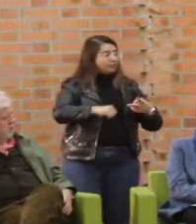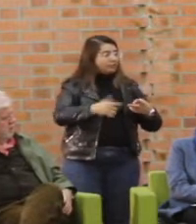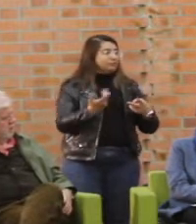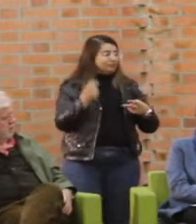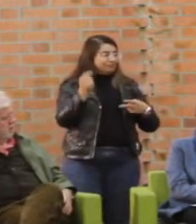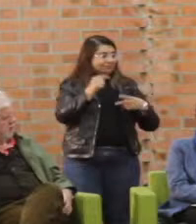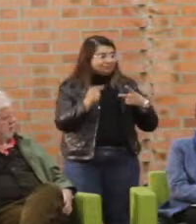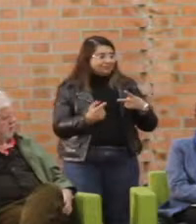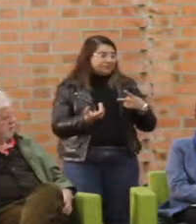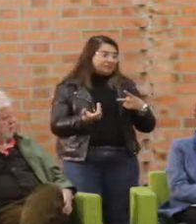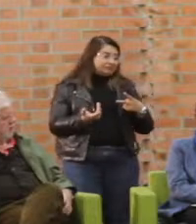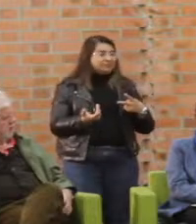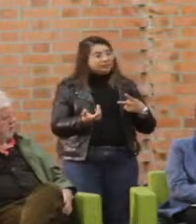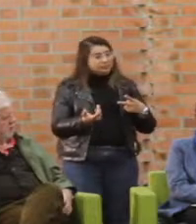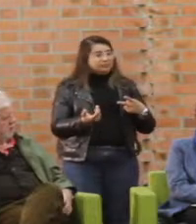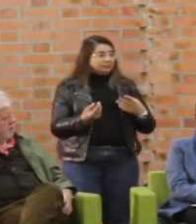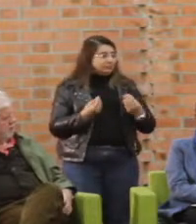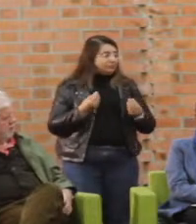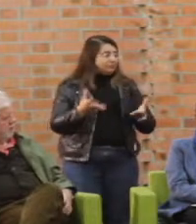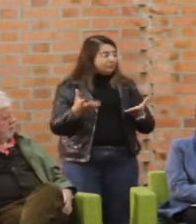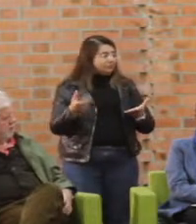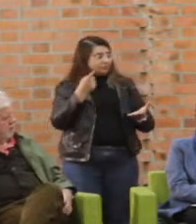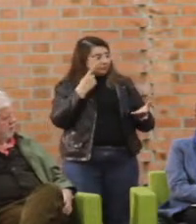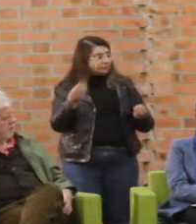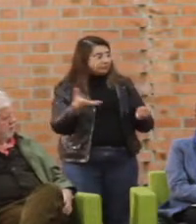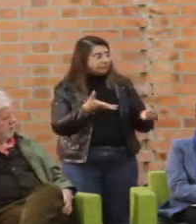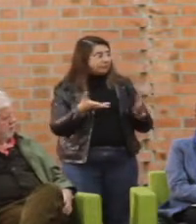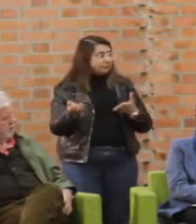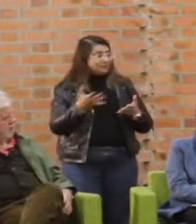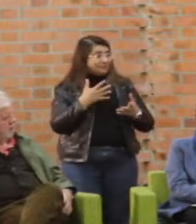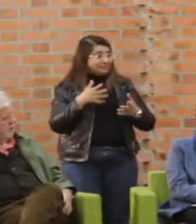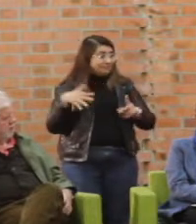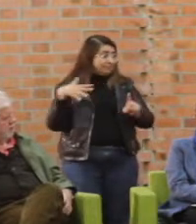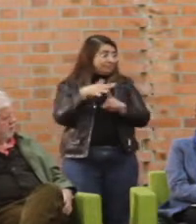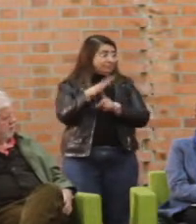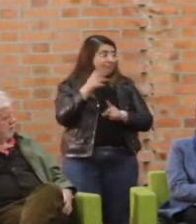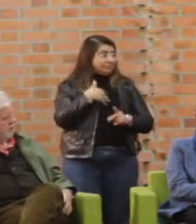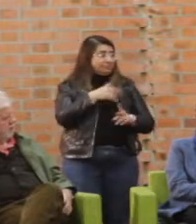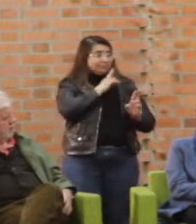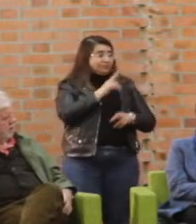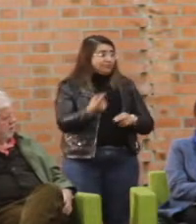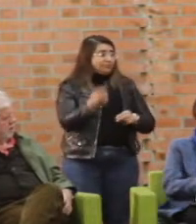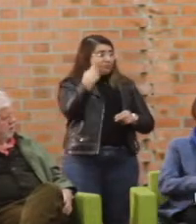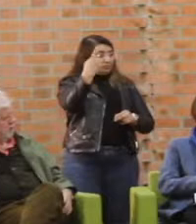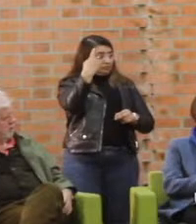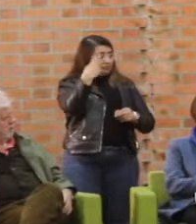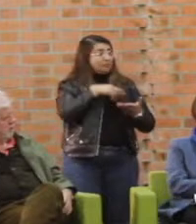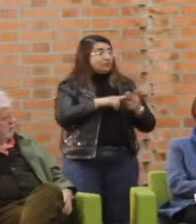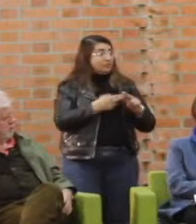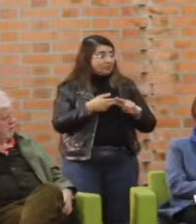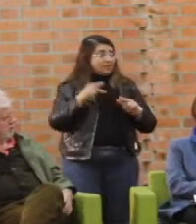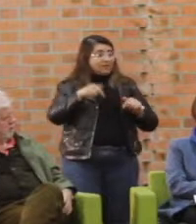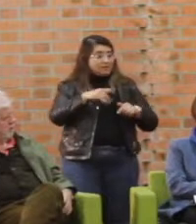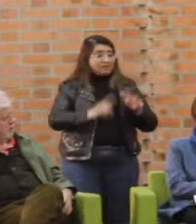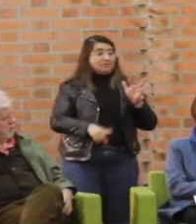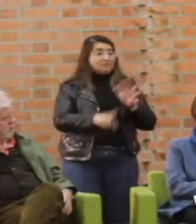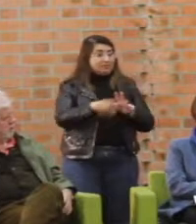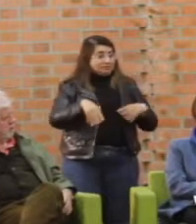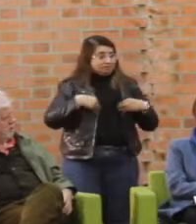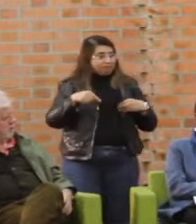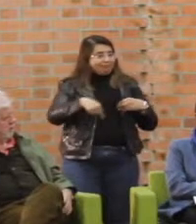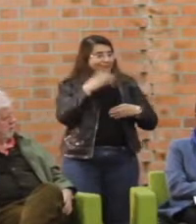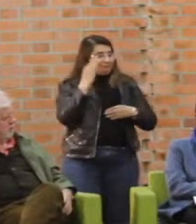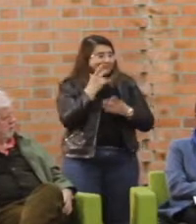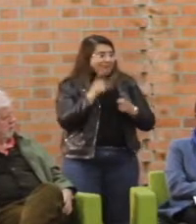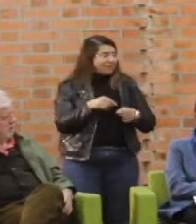se dilucidaban ciertas alianzas políticas y reconocer que eso ha pasado y que eso también ha pasado en Colombia y que ese